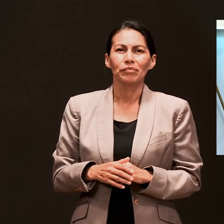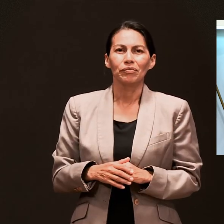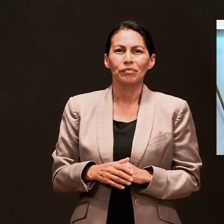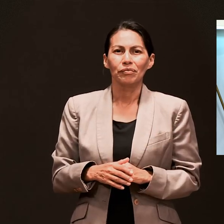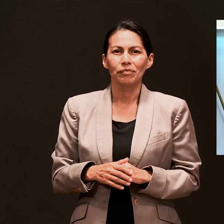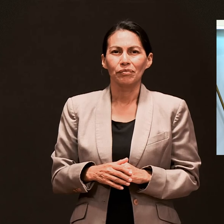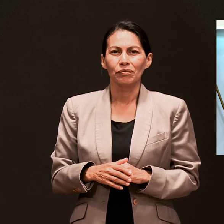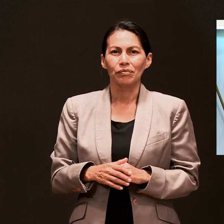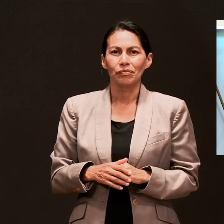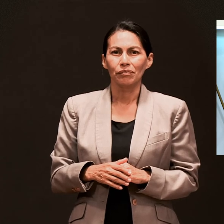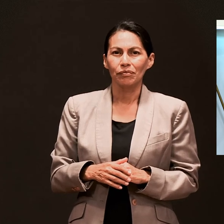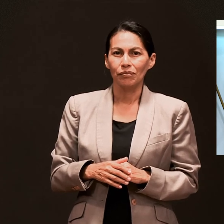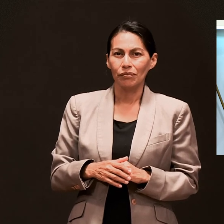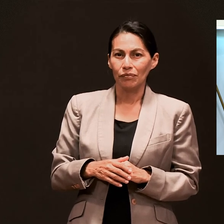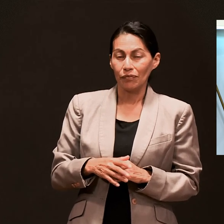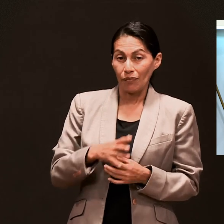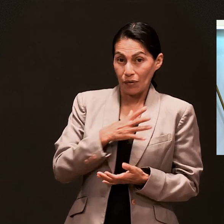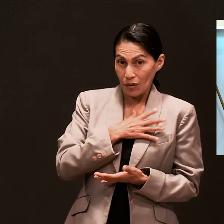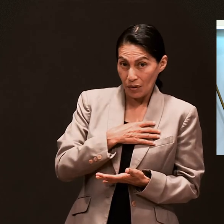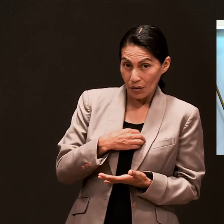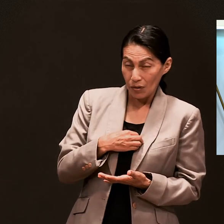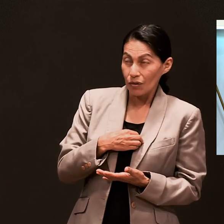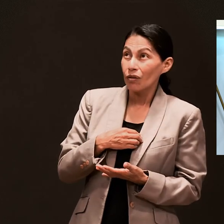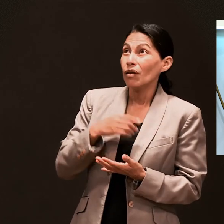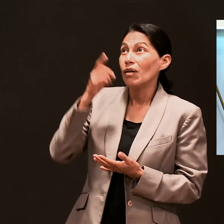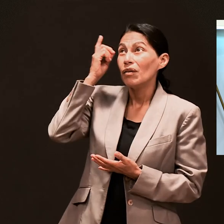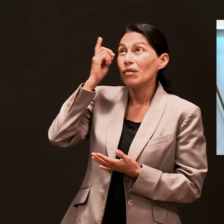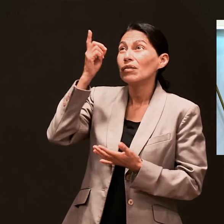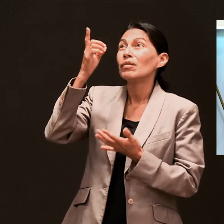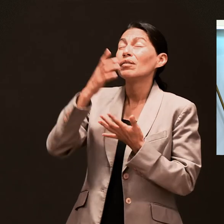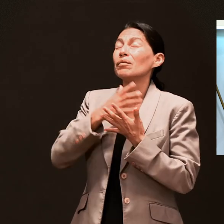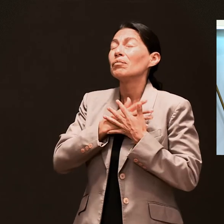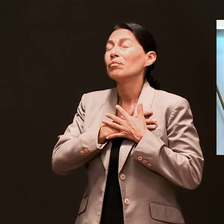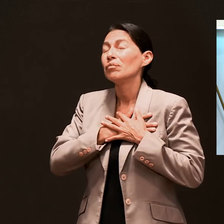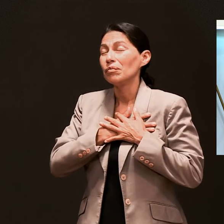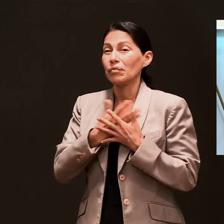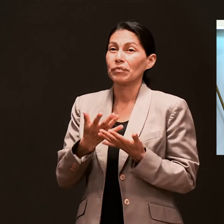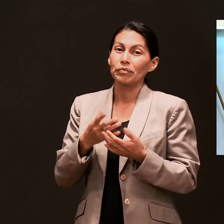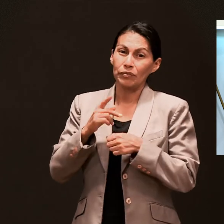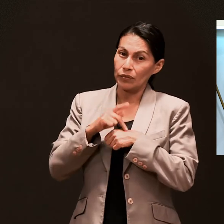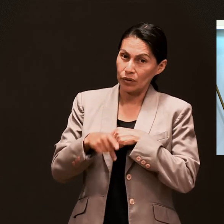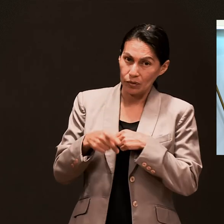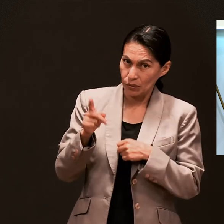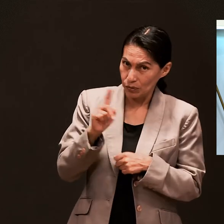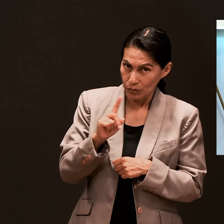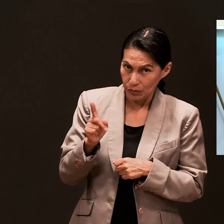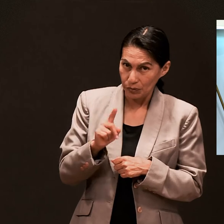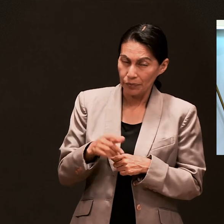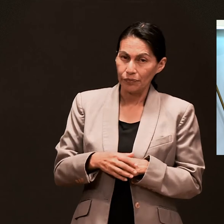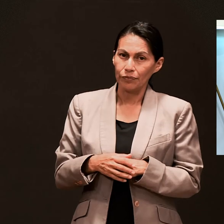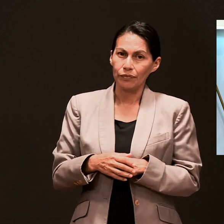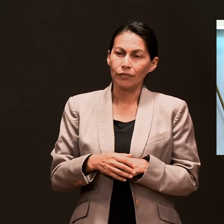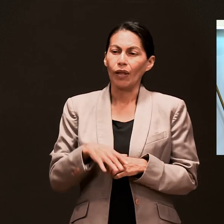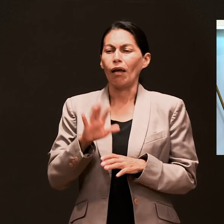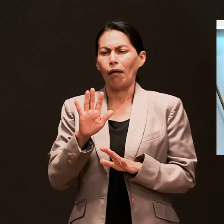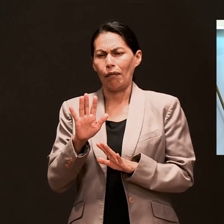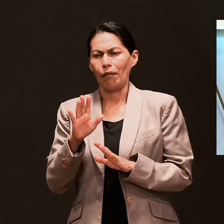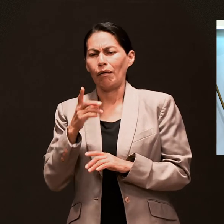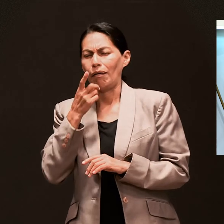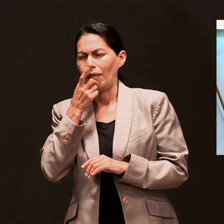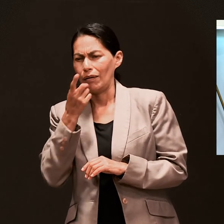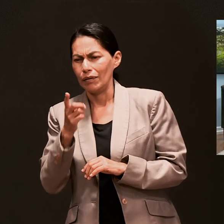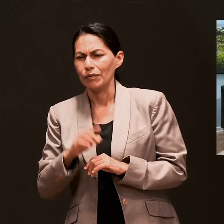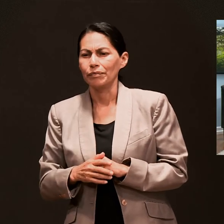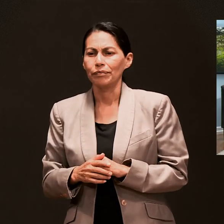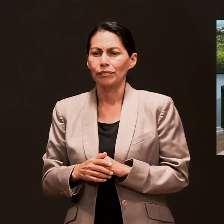tener precaución deben tener ellos deben ser temerosos de Dios no exponerse a los peligros no no